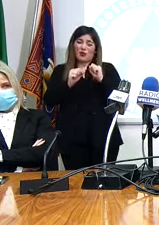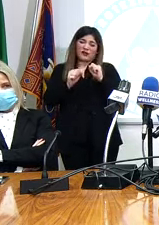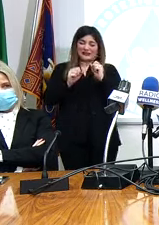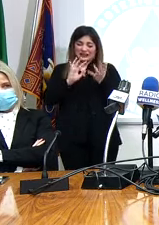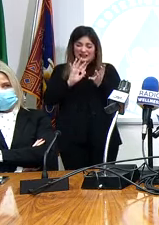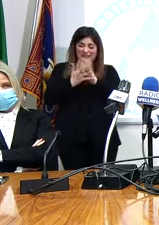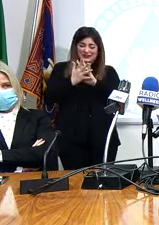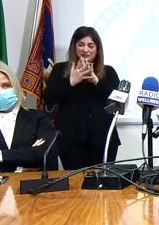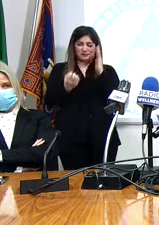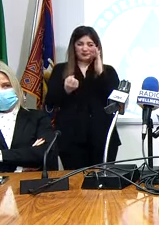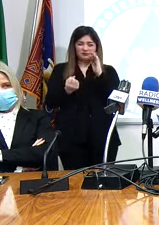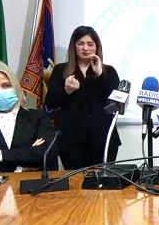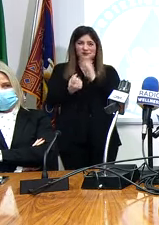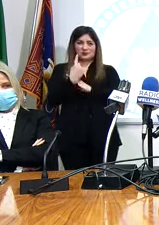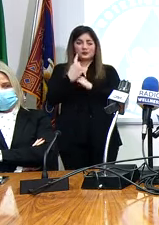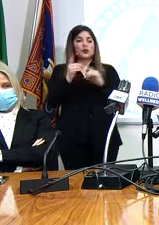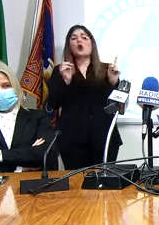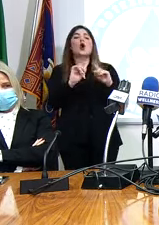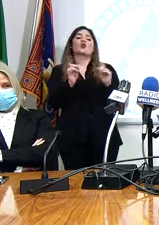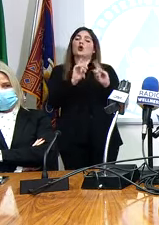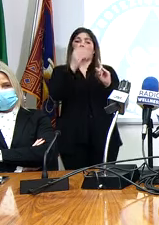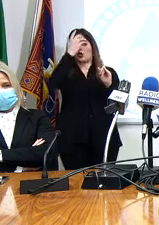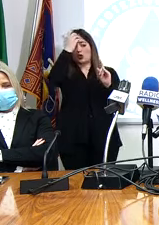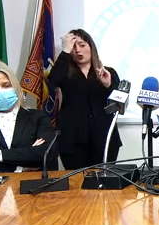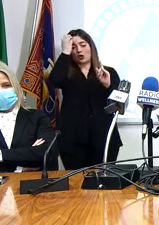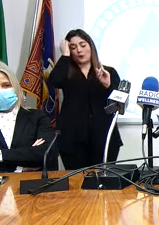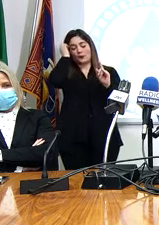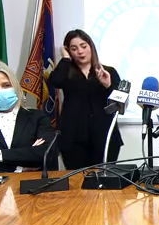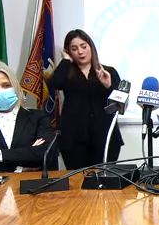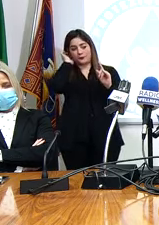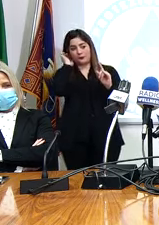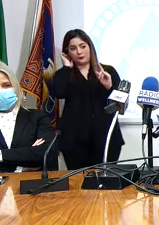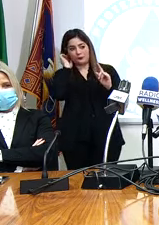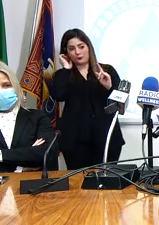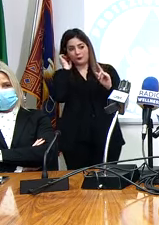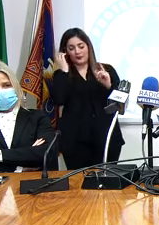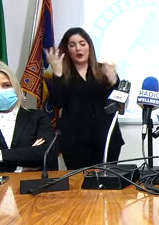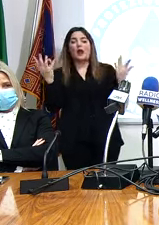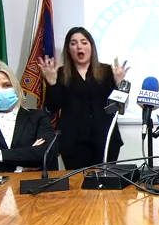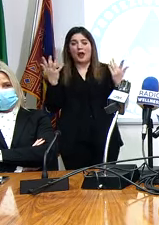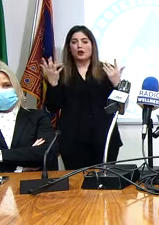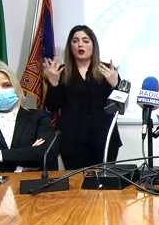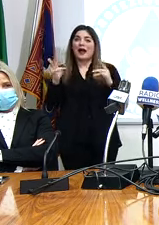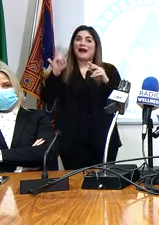voi. No. Perché la prima domanda rispondo, intanto il tema dell'immigrazione